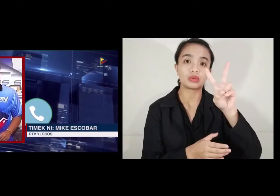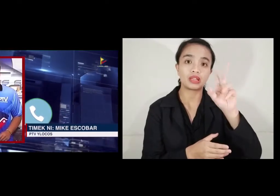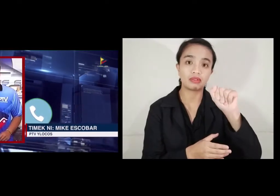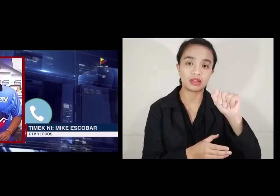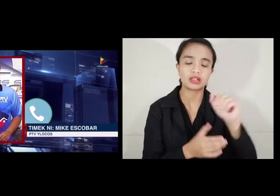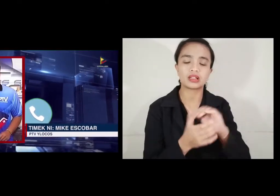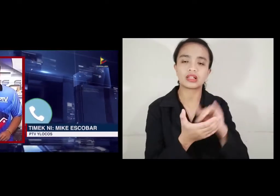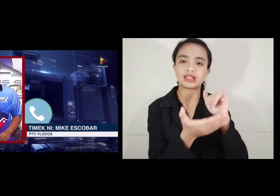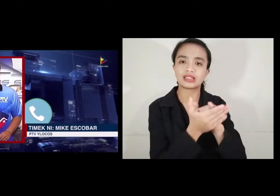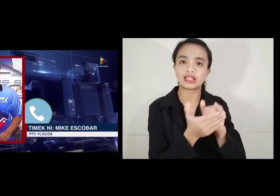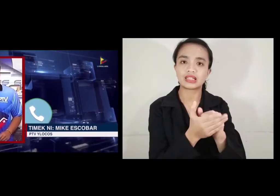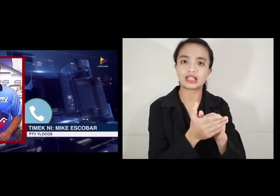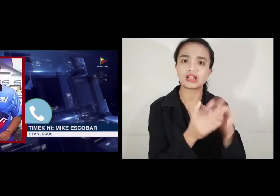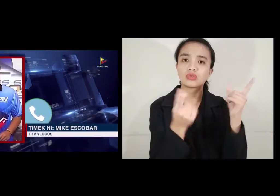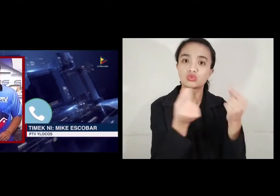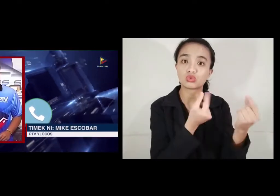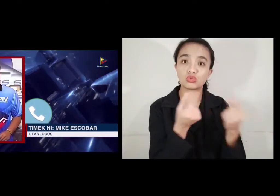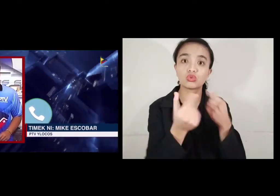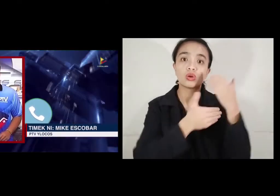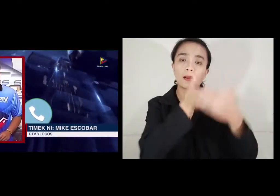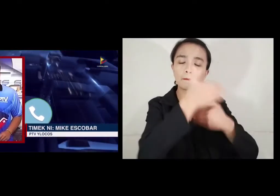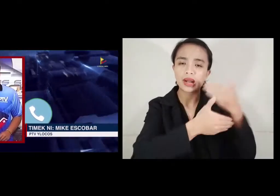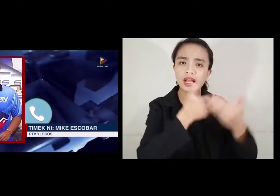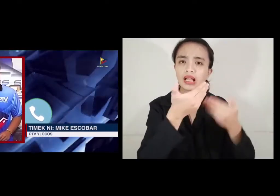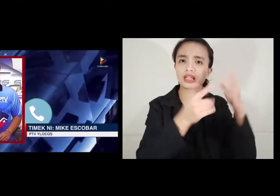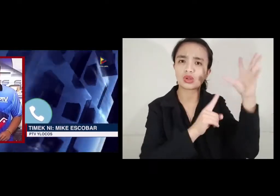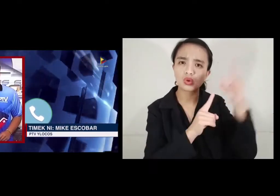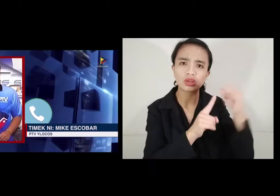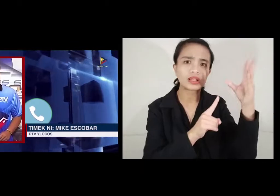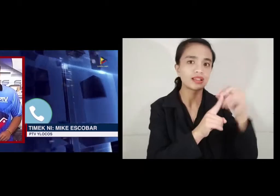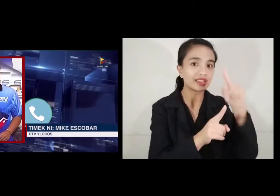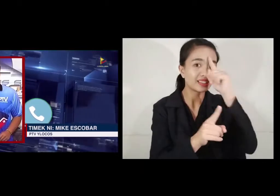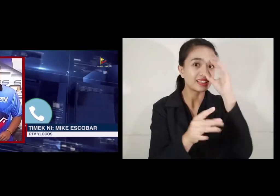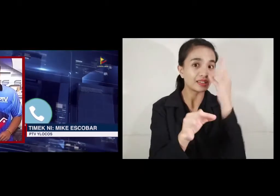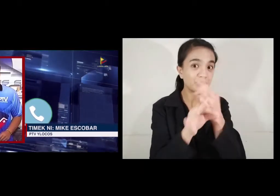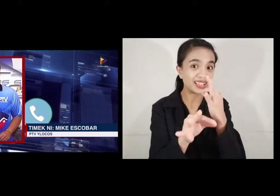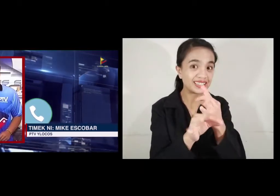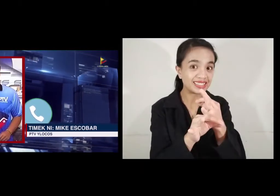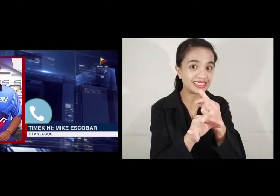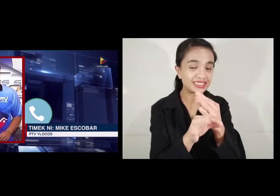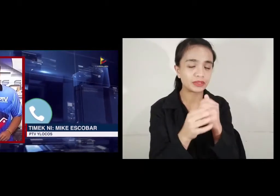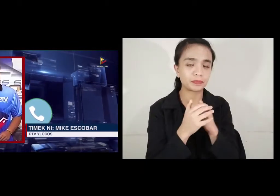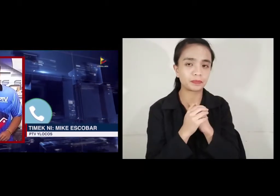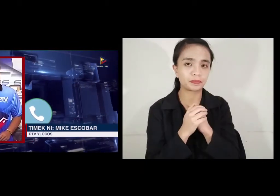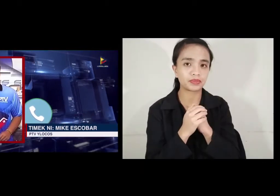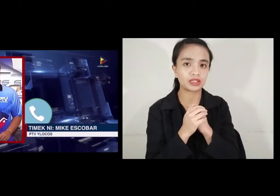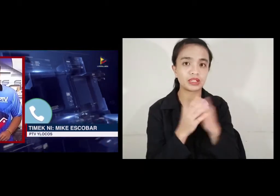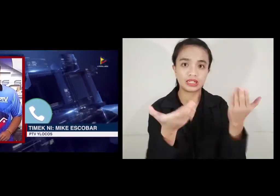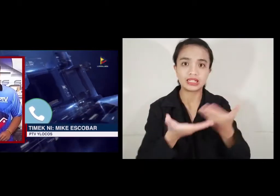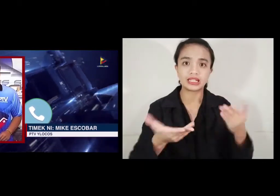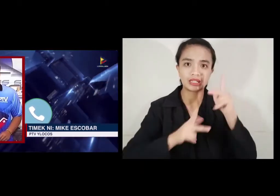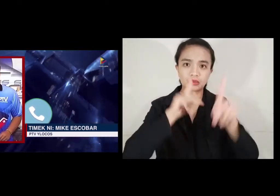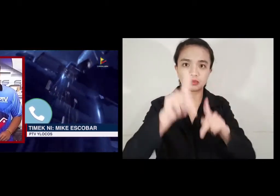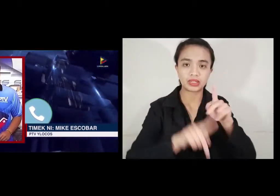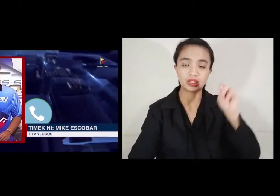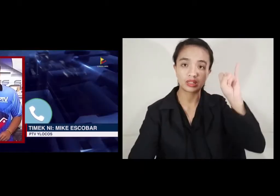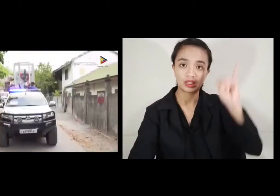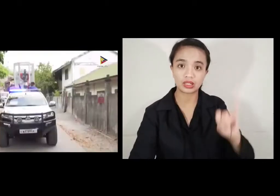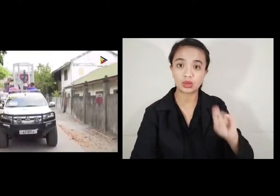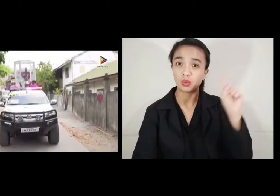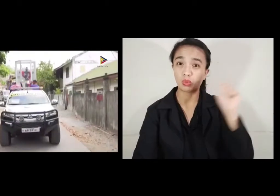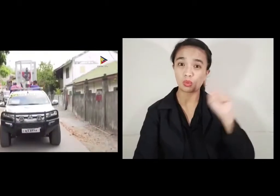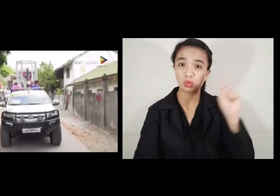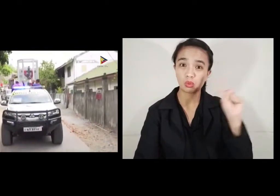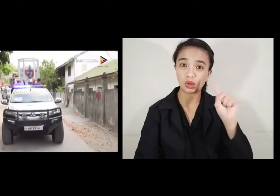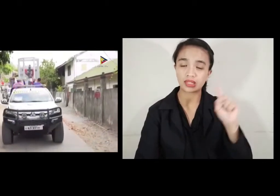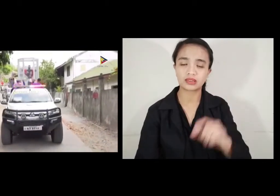iti Calman, ramiden dahil approach nga pakakitaan iti kultura ken pamati dagiti umili dito Ilocos Sur,